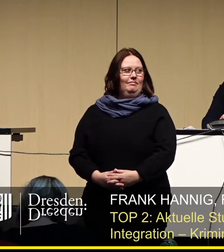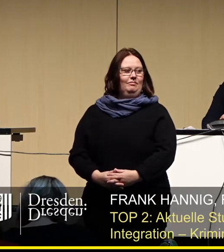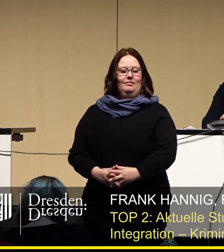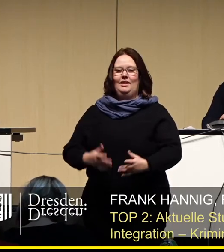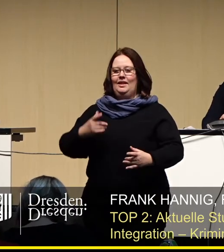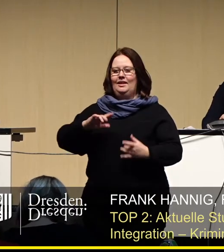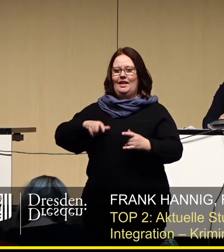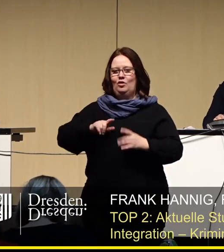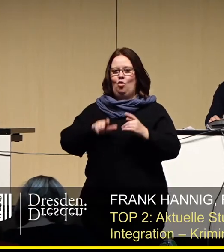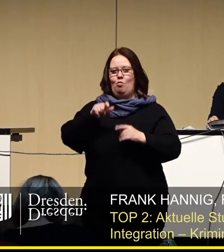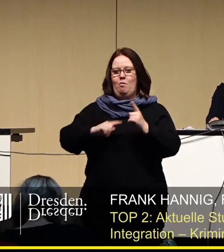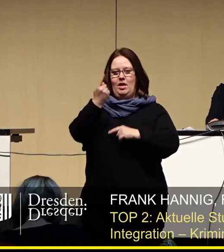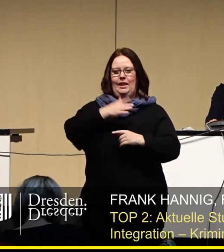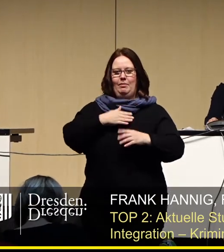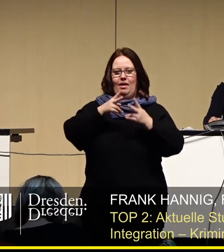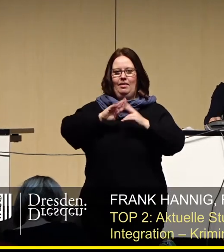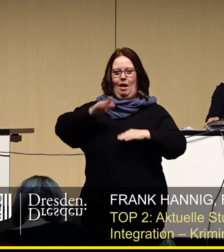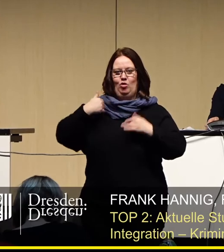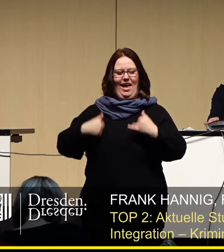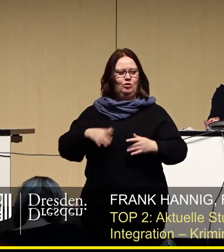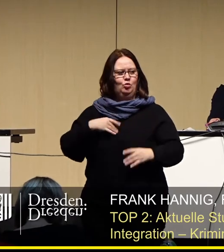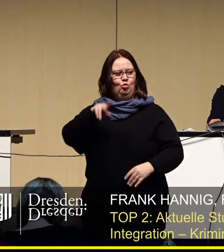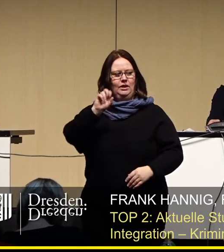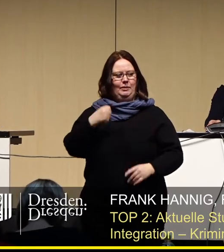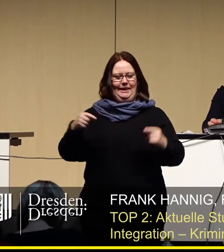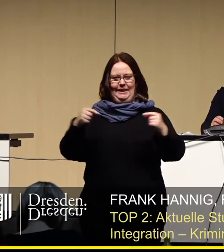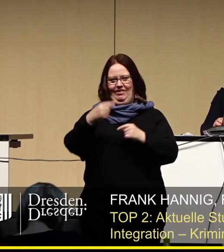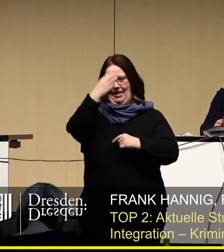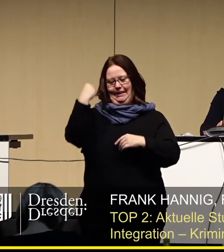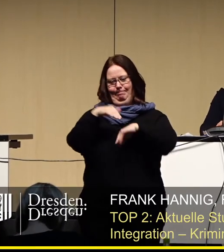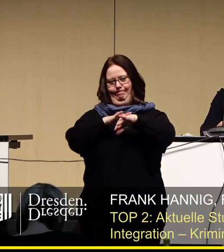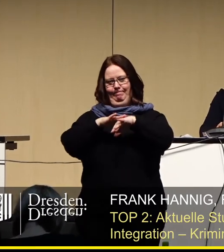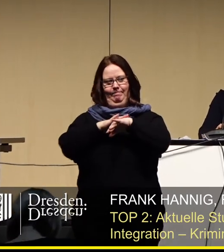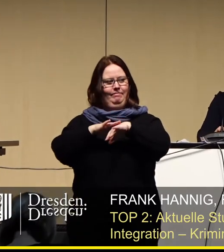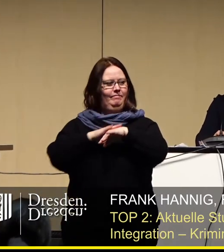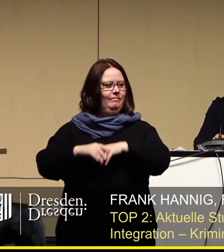Sehr geehrter Oberbürgermeister, werte Damen und Herren, Entschuldigung, dass ich diesen USB-Stick vergessen hatte.